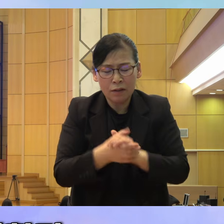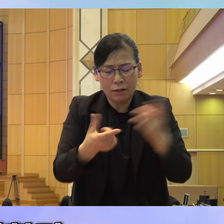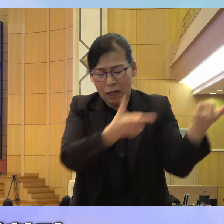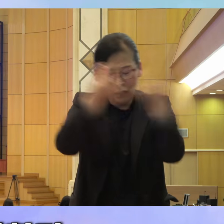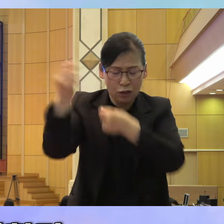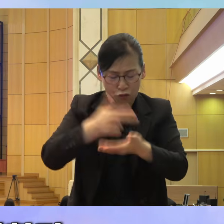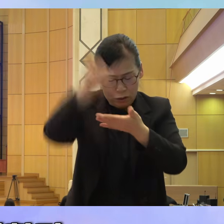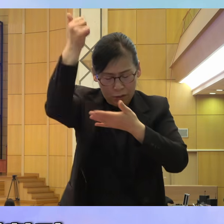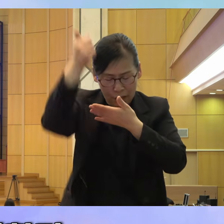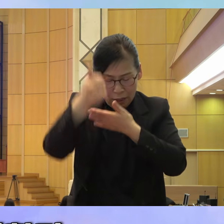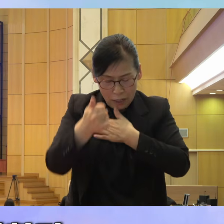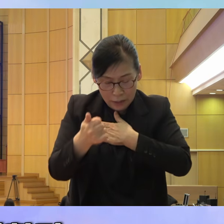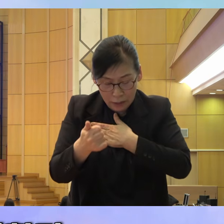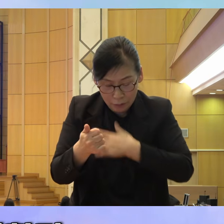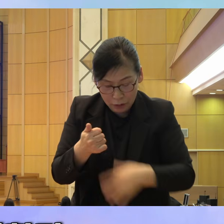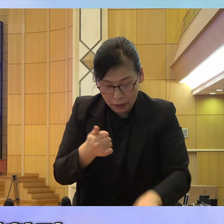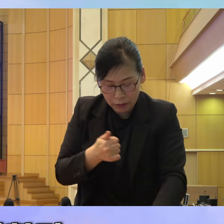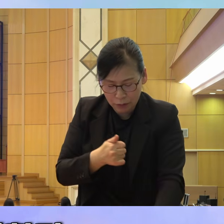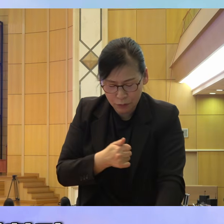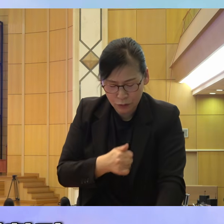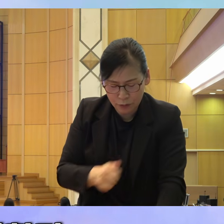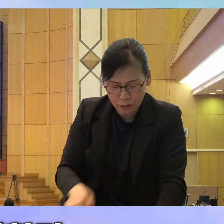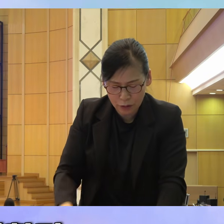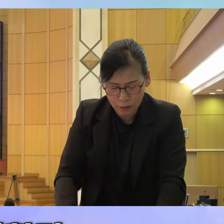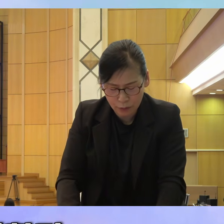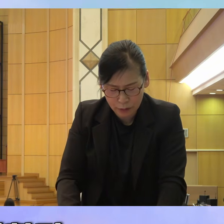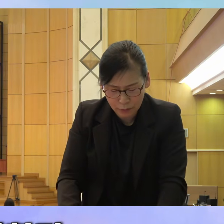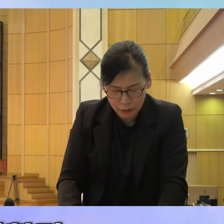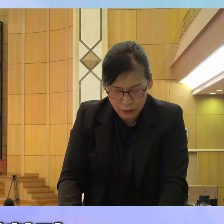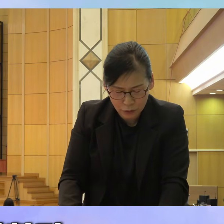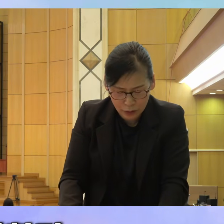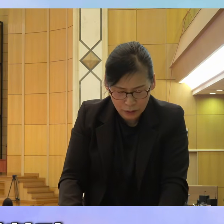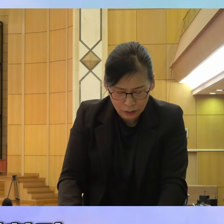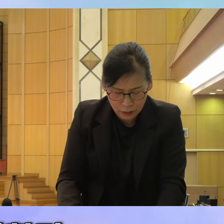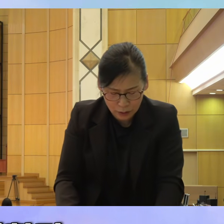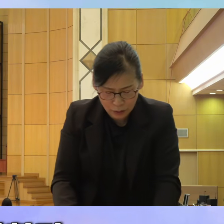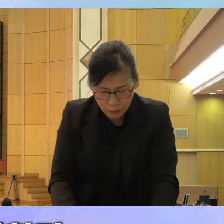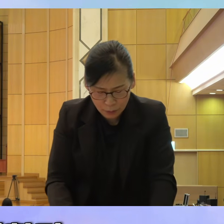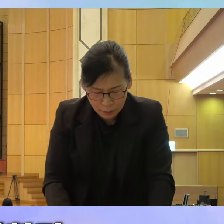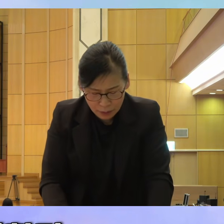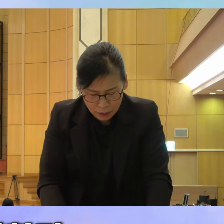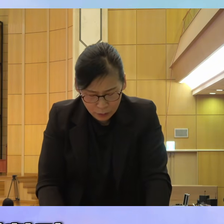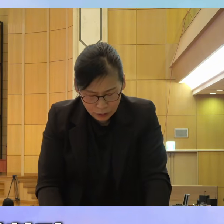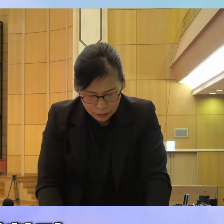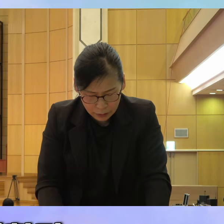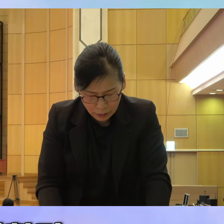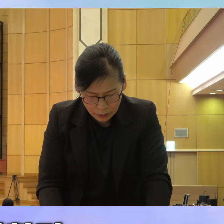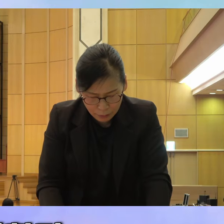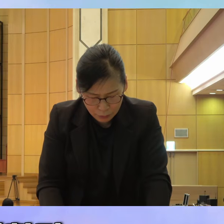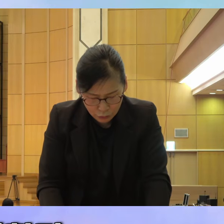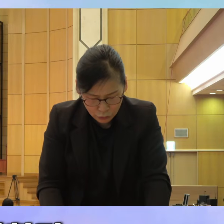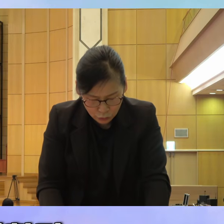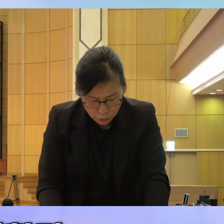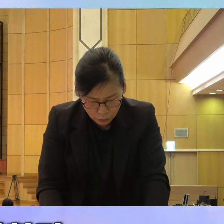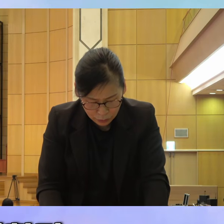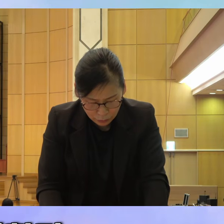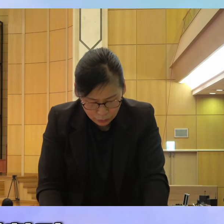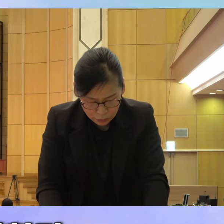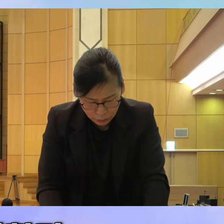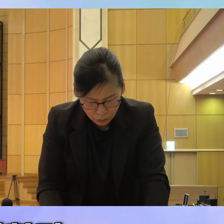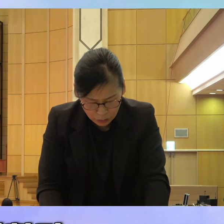같이 주여 한번 기도합니다. 주여 살아계신 하나님 아버지 감사합니다. 우리 하나님은 우리를 축복하시기를